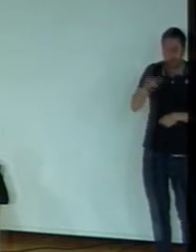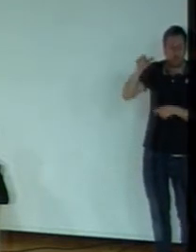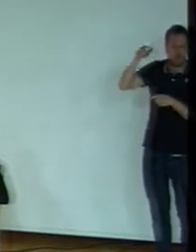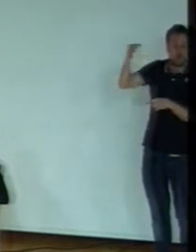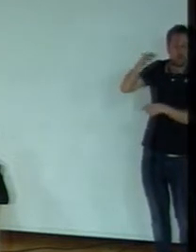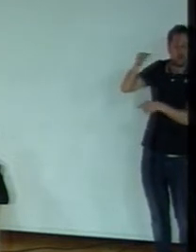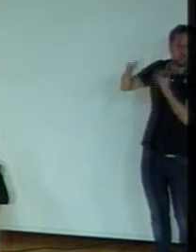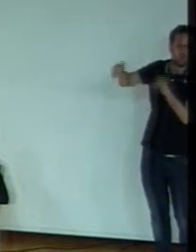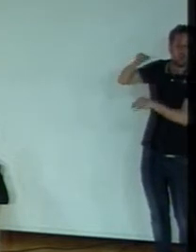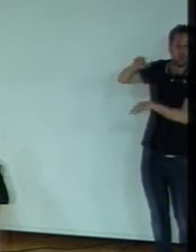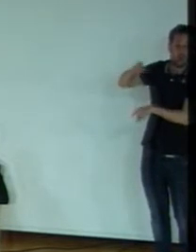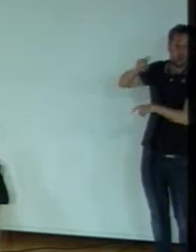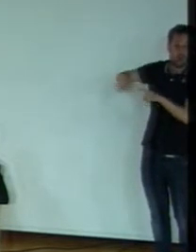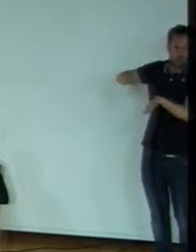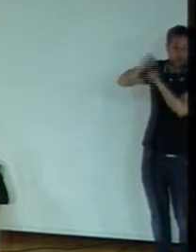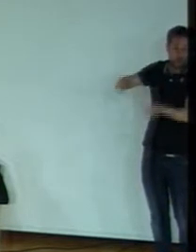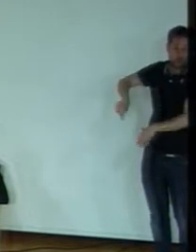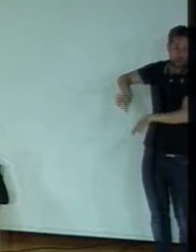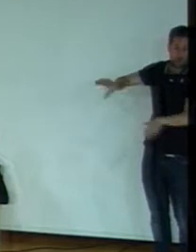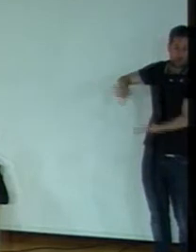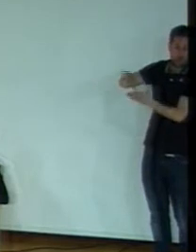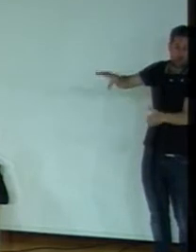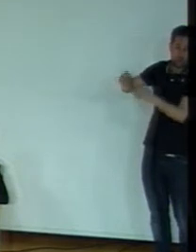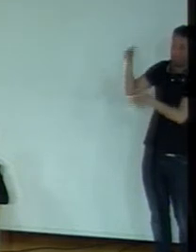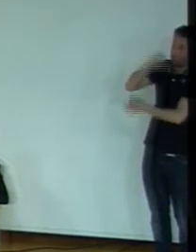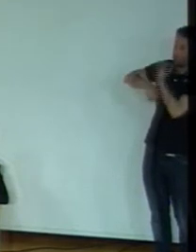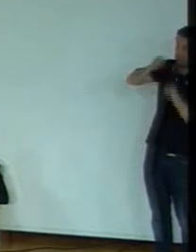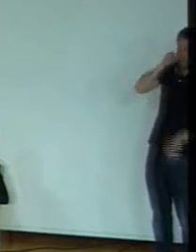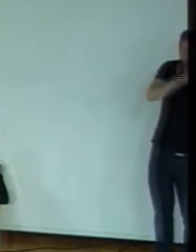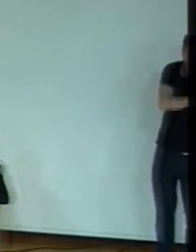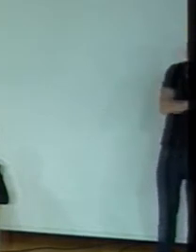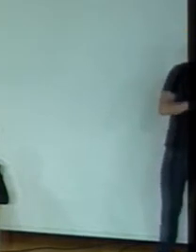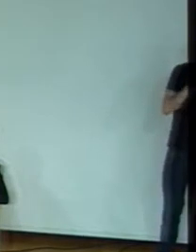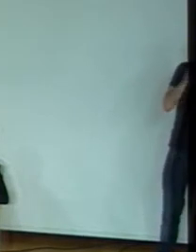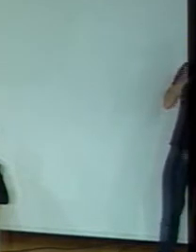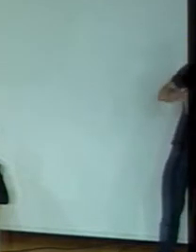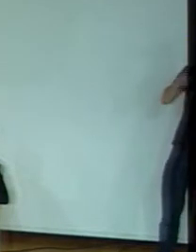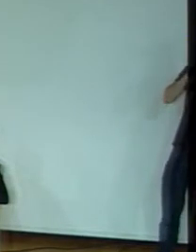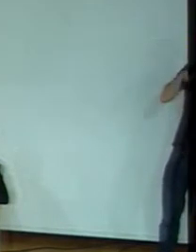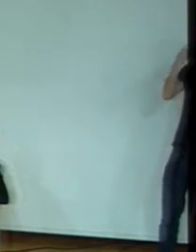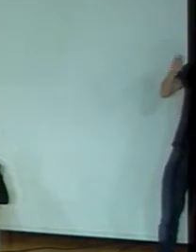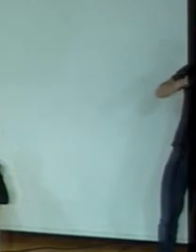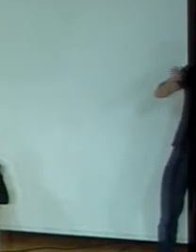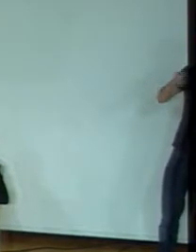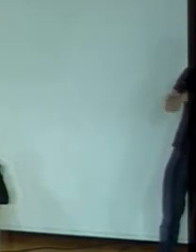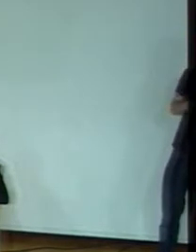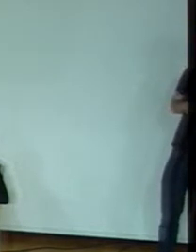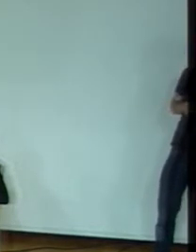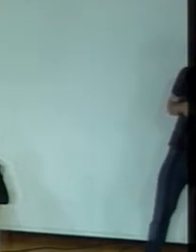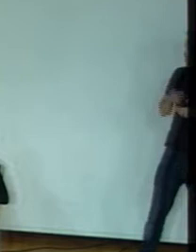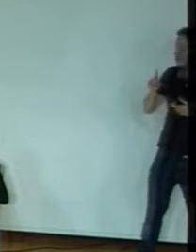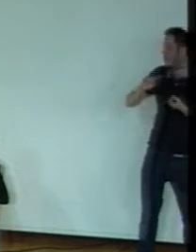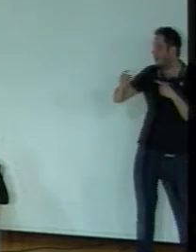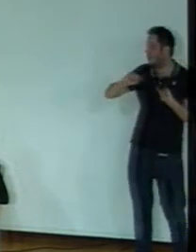totalement centralisatrice et qui nous dit en fait que des mensonges. Il faudrait comprendre pourquoi d'ailleurs, on en parlera une autre fois si tu veux. Je ne crois pas que ce soit le